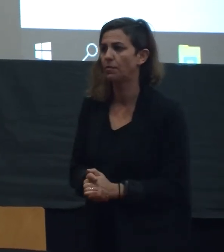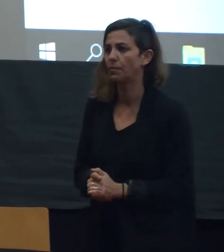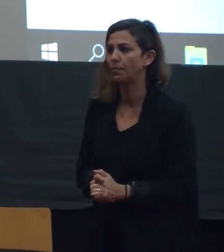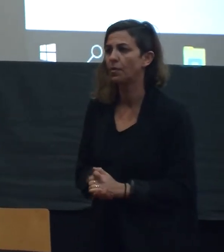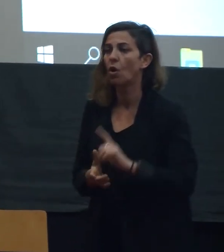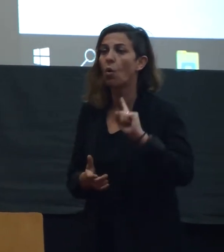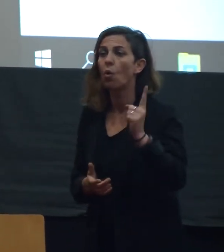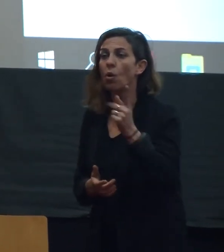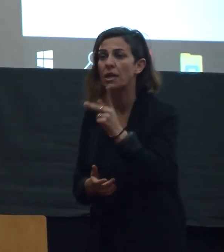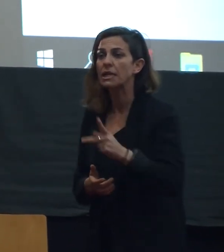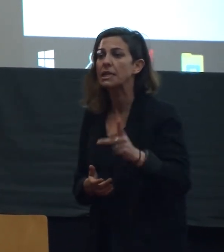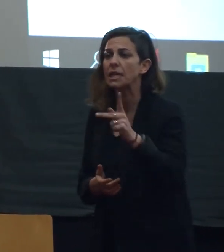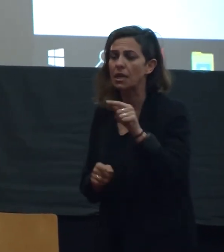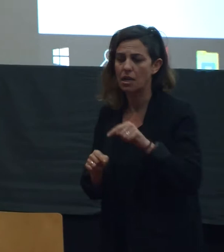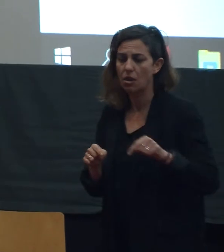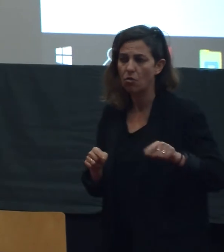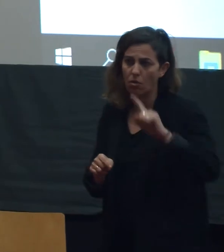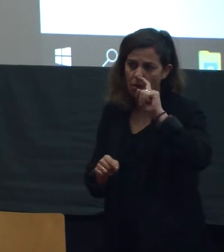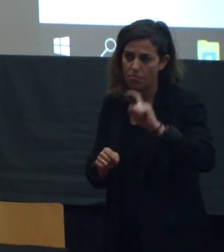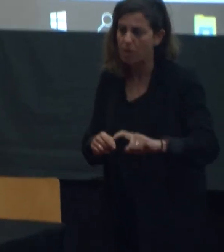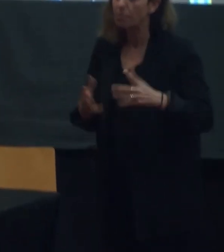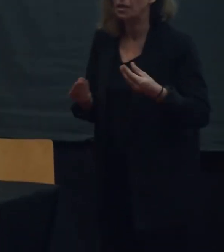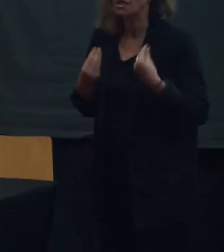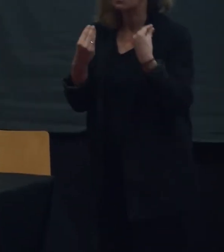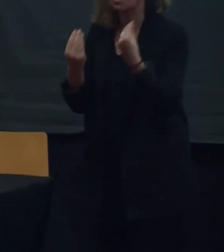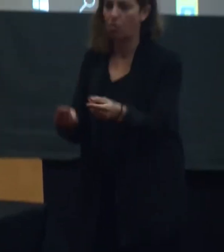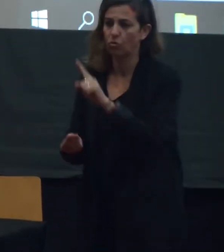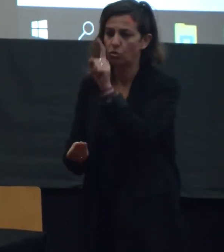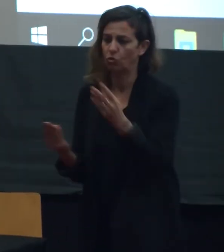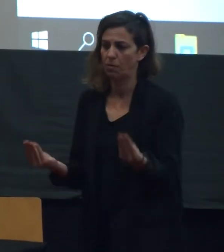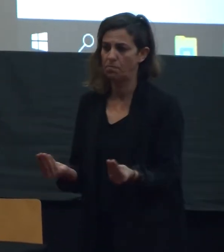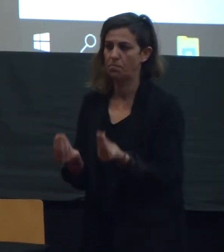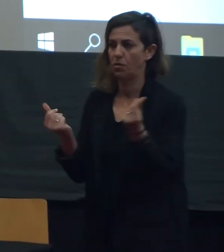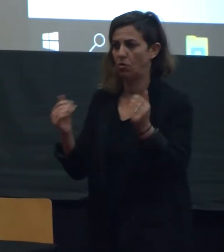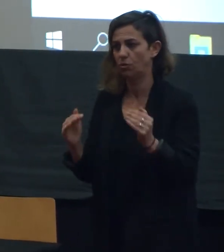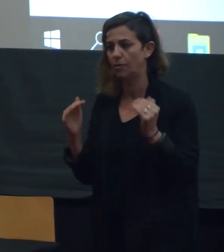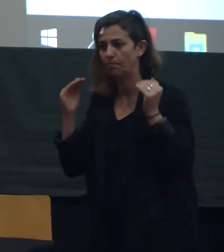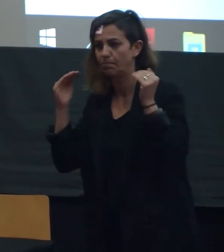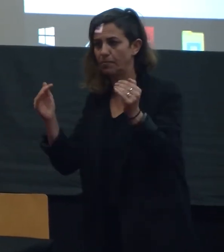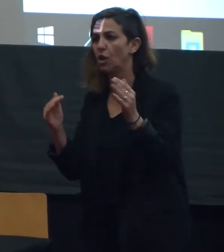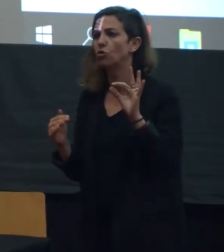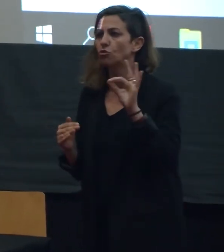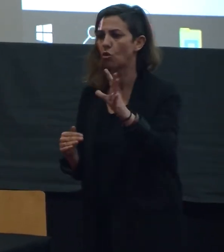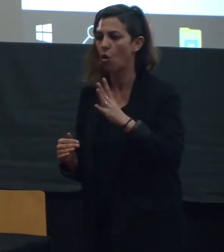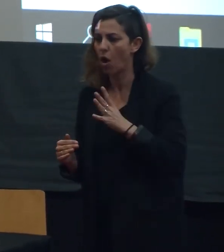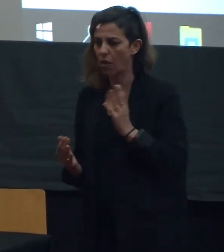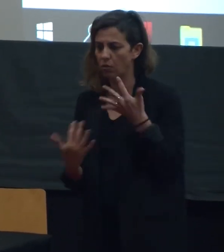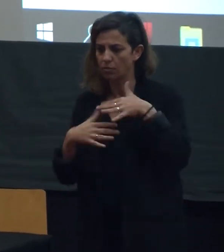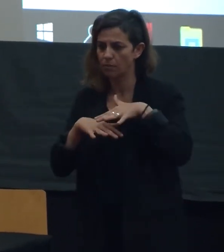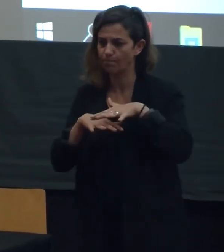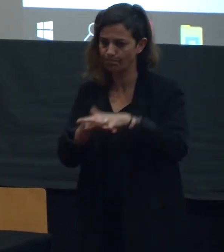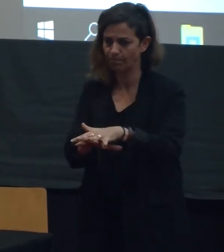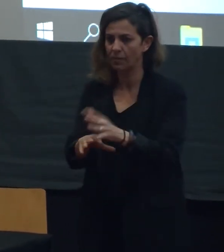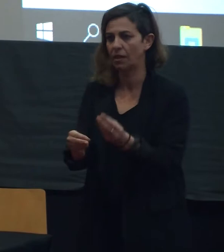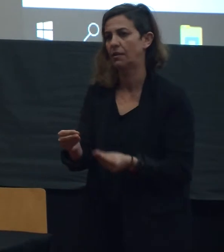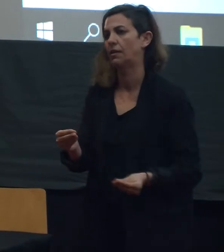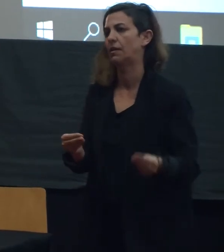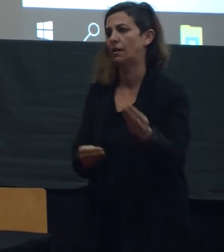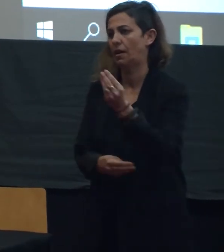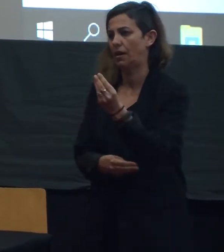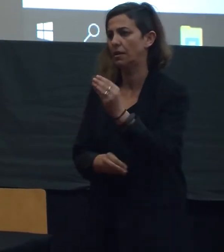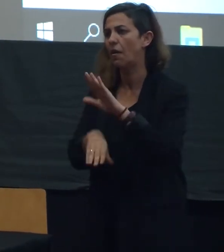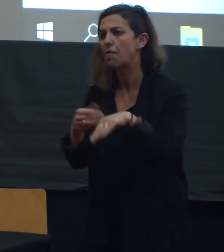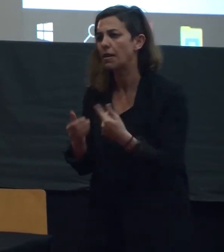κάθε κοινωνία είναι να μπορέσει να προσφέρει μια καλής ποιότητας ζωή και την αίσθηση του ανήκειν σε όσο το δυνατόν περισσότερους ανθρώπους